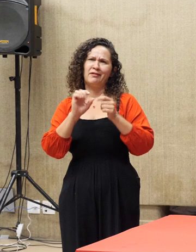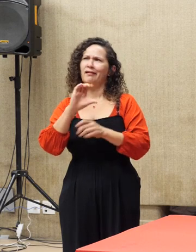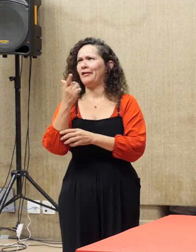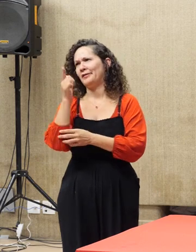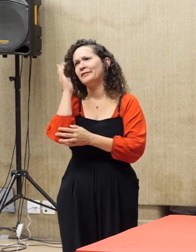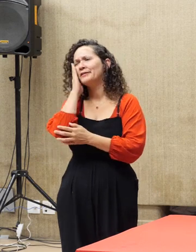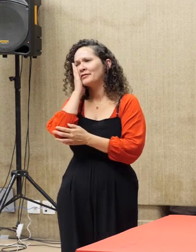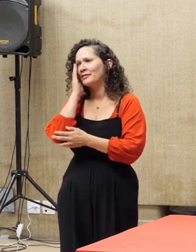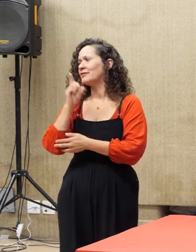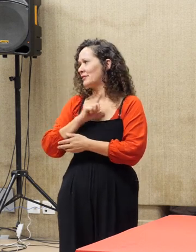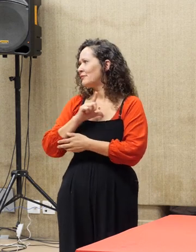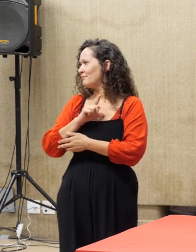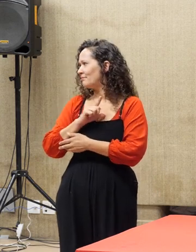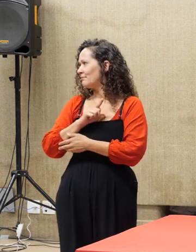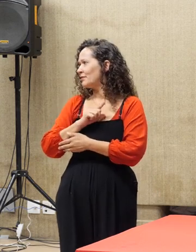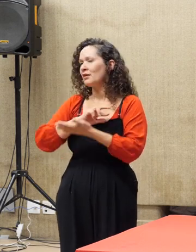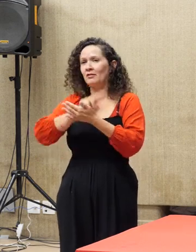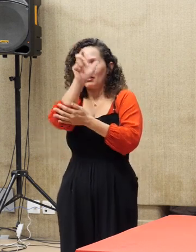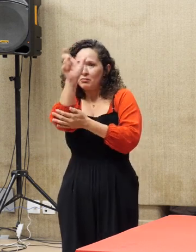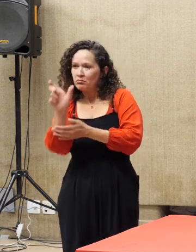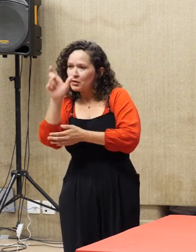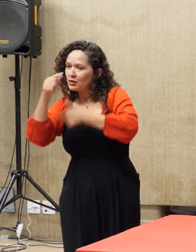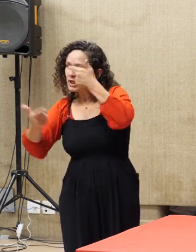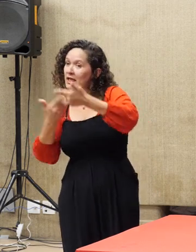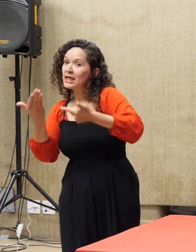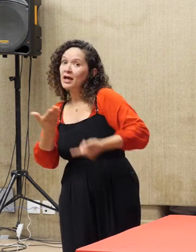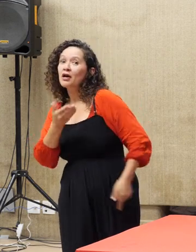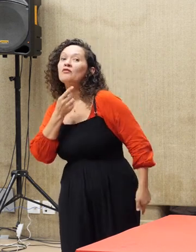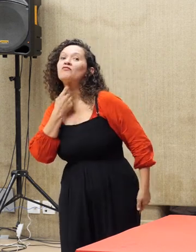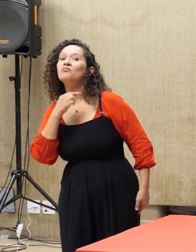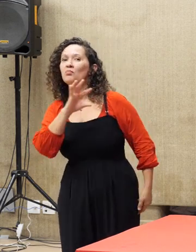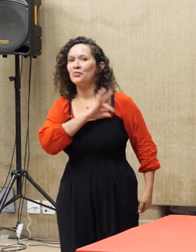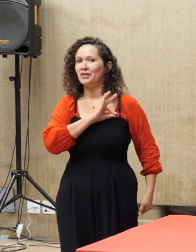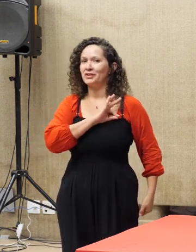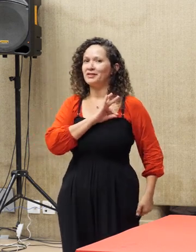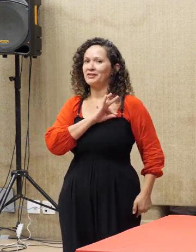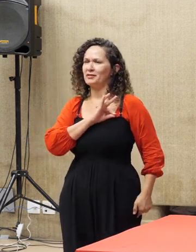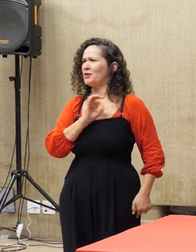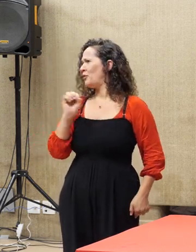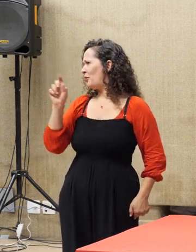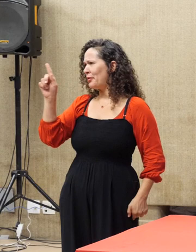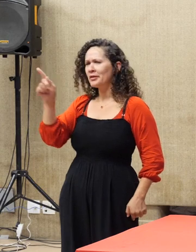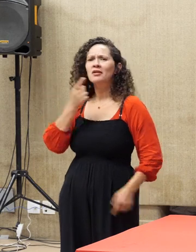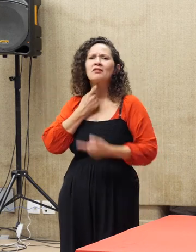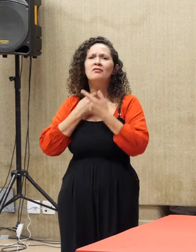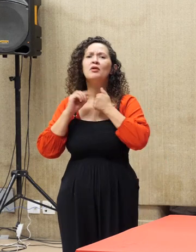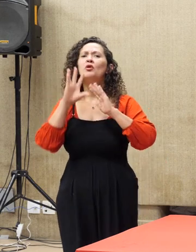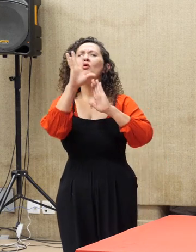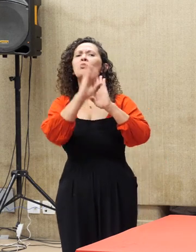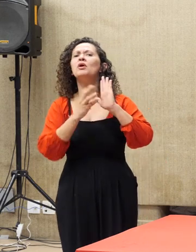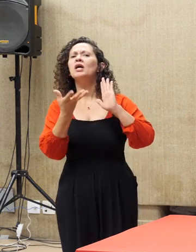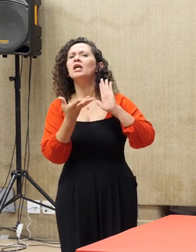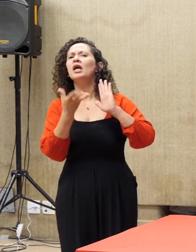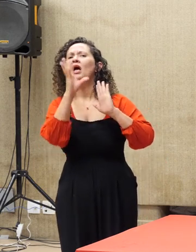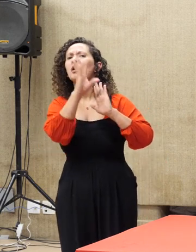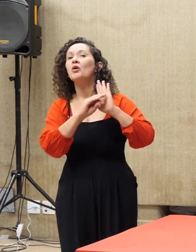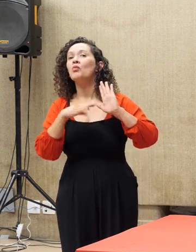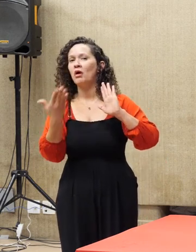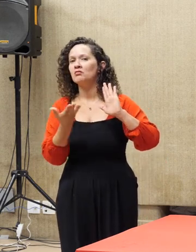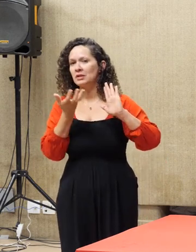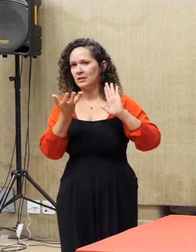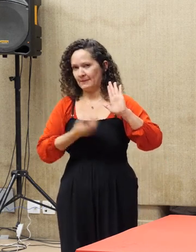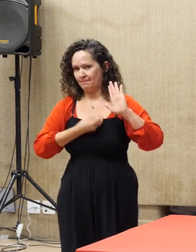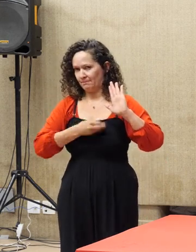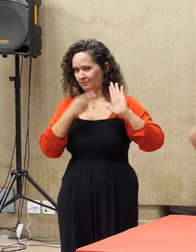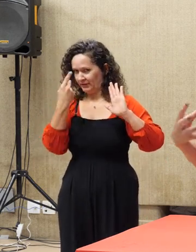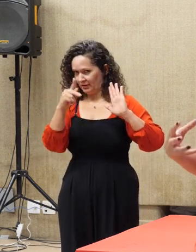Claro. Porque muitos guardas, eles querem ser polícia. O problema não é ele querer ser polícia. Ele pode querer ser polícia. O problema é qual modelo de polícia que ele quer ser. Tá certo?